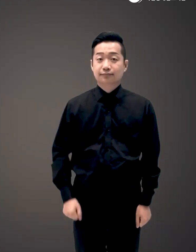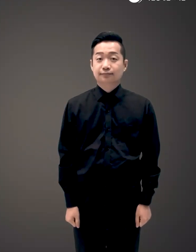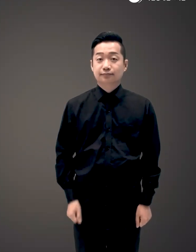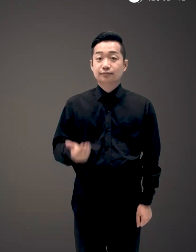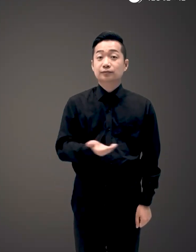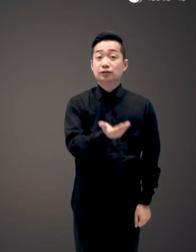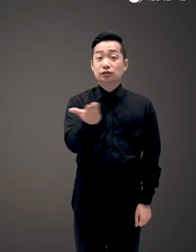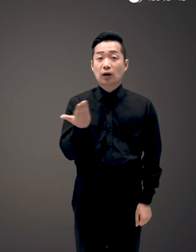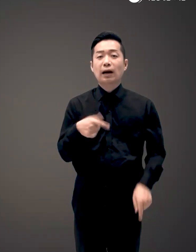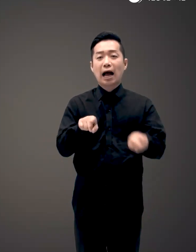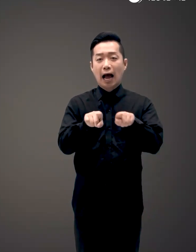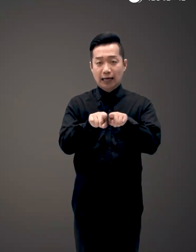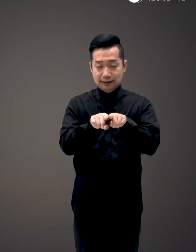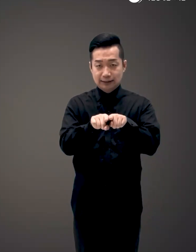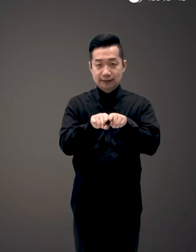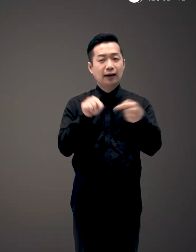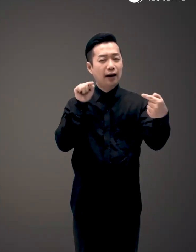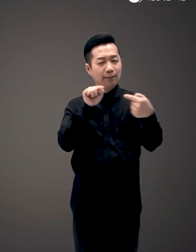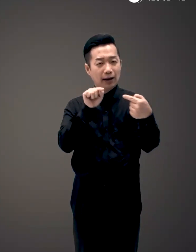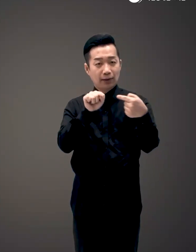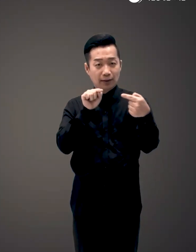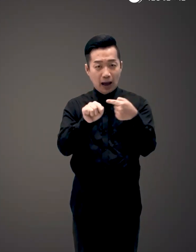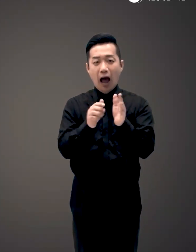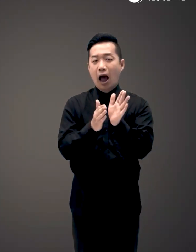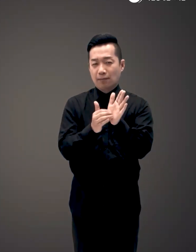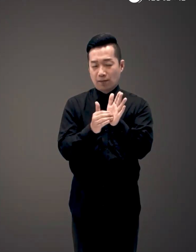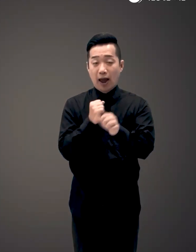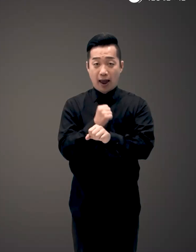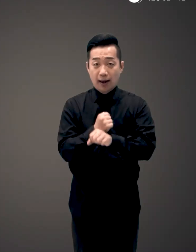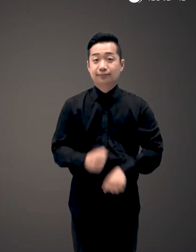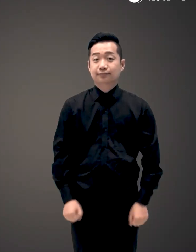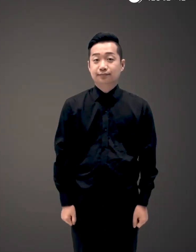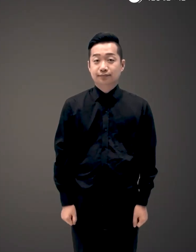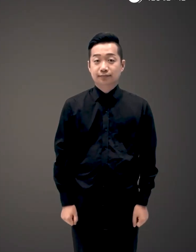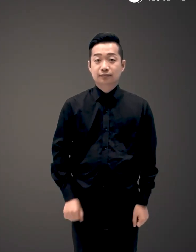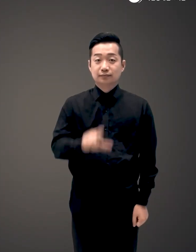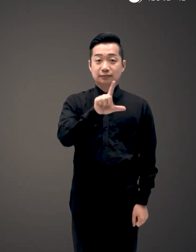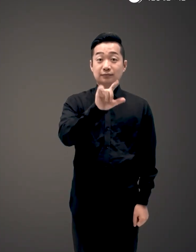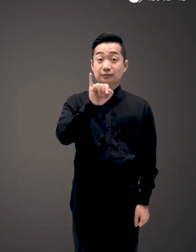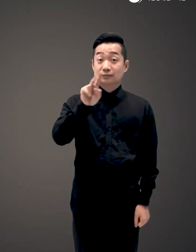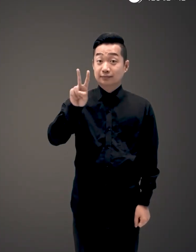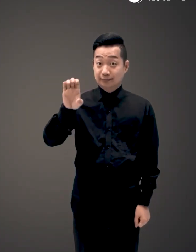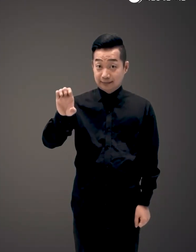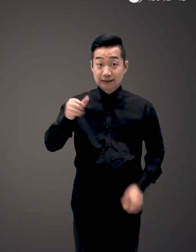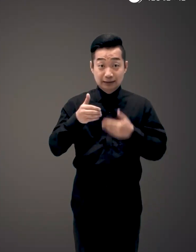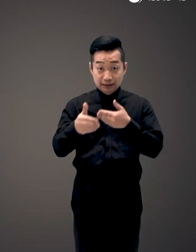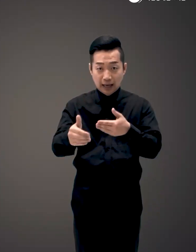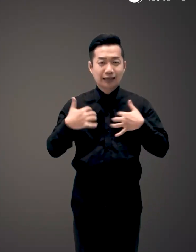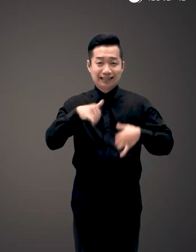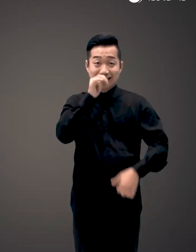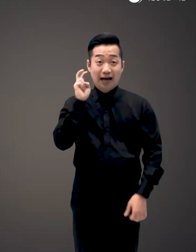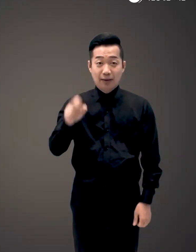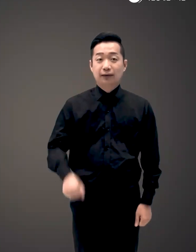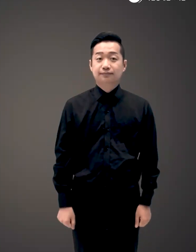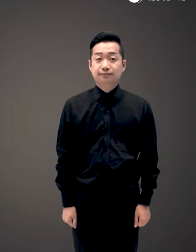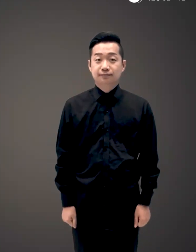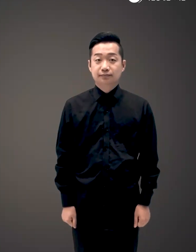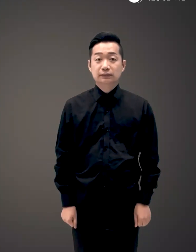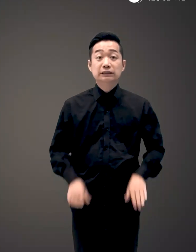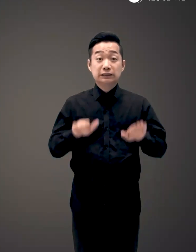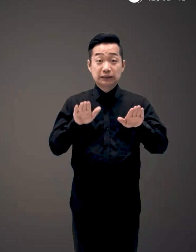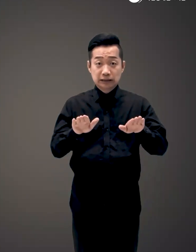받으면서 여러분들이랑 교감하는 시간을 비공개로 할 거라서, 라이브로 진행할 거라서 굉장히 재밌는 시간이 될 것